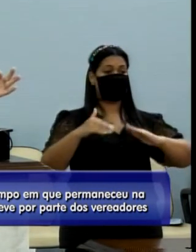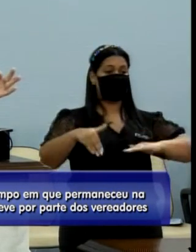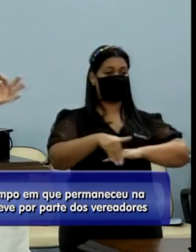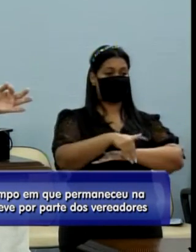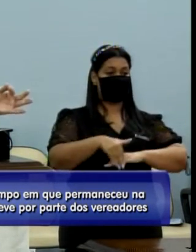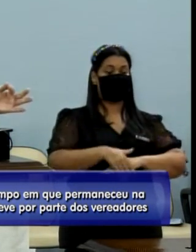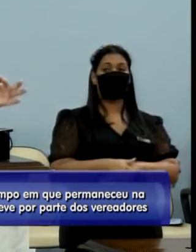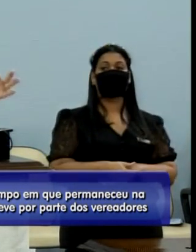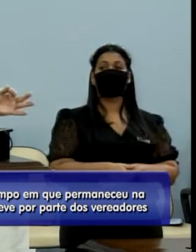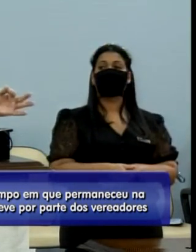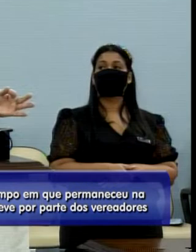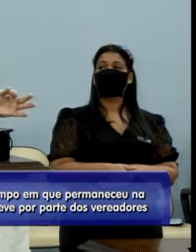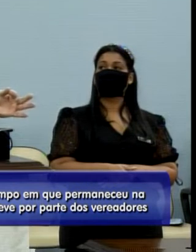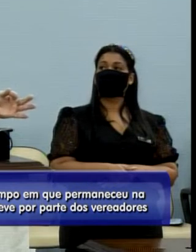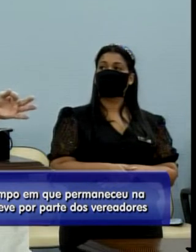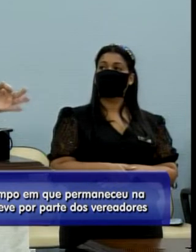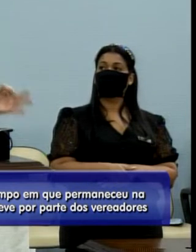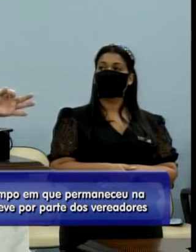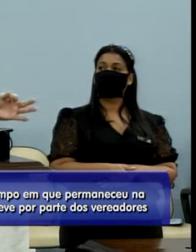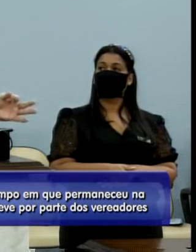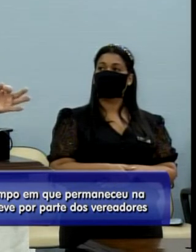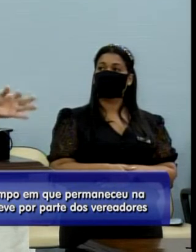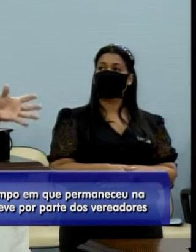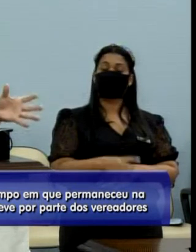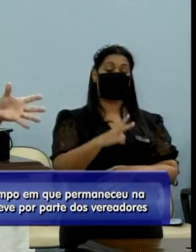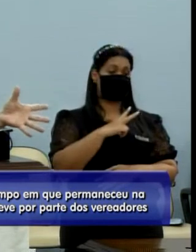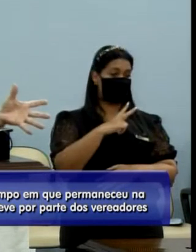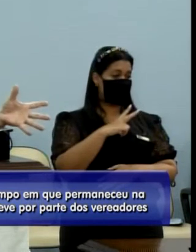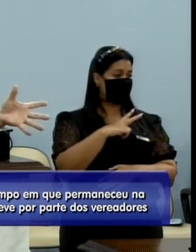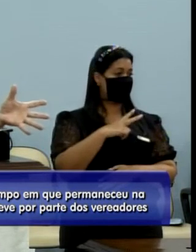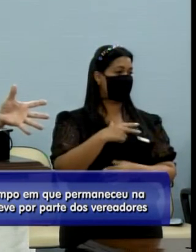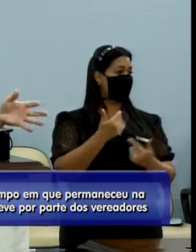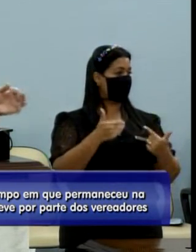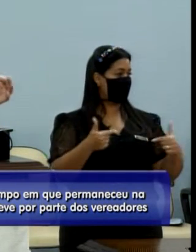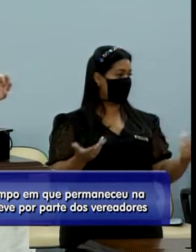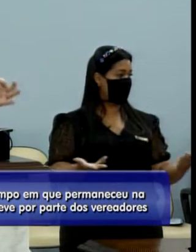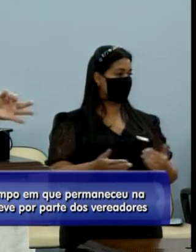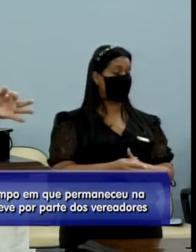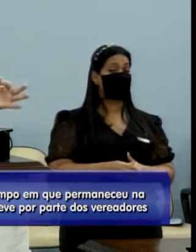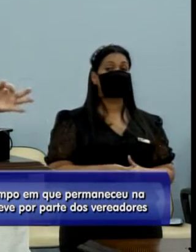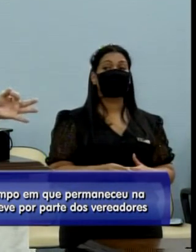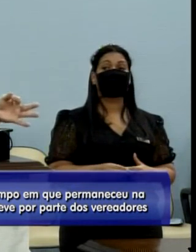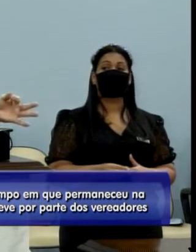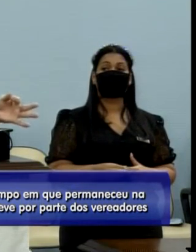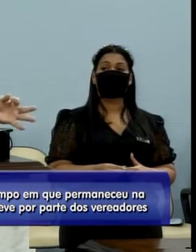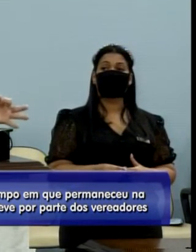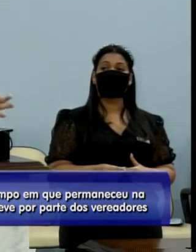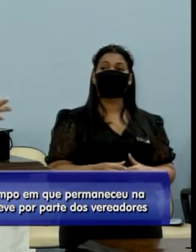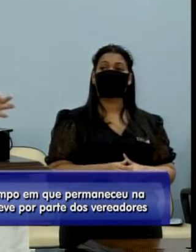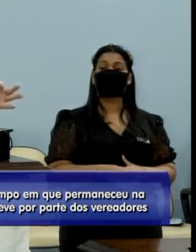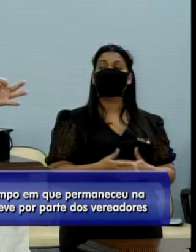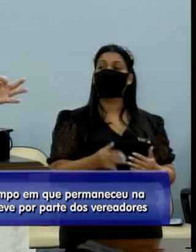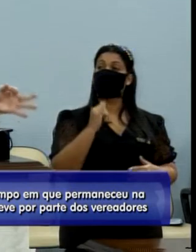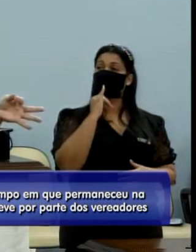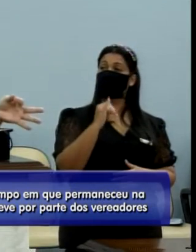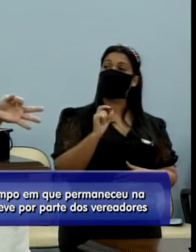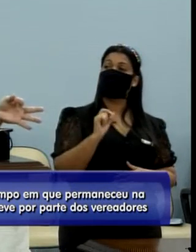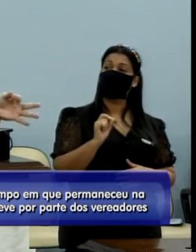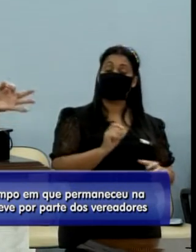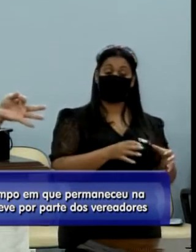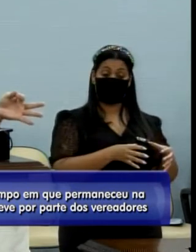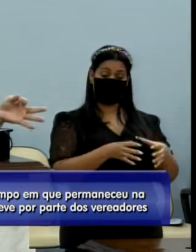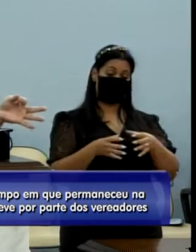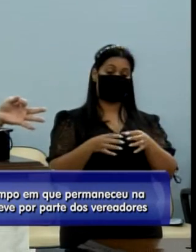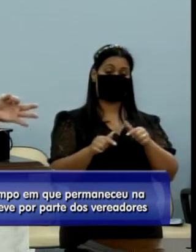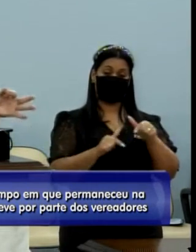eu acho que nem nem um particular tem Essa mordomia e eu eu eu eu falo que a